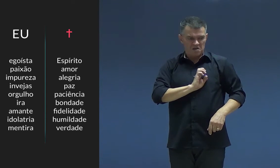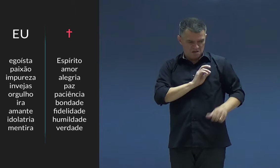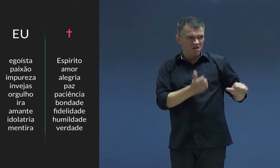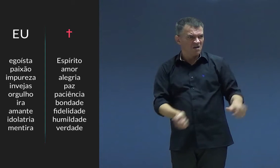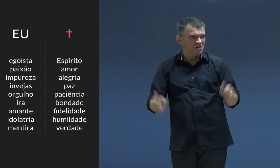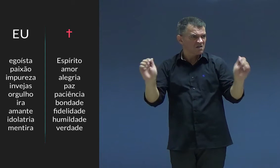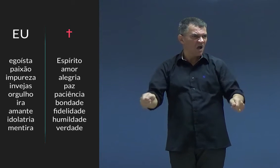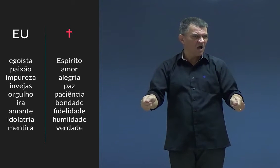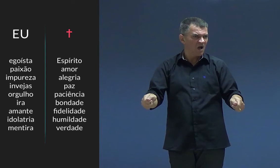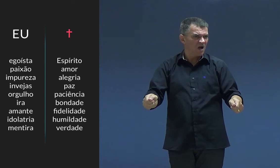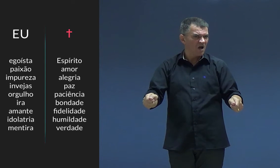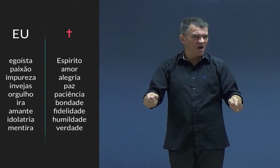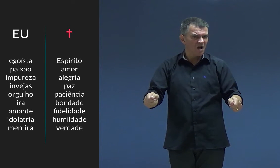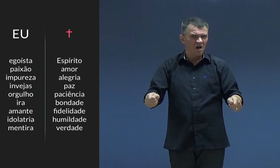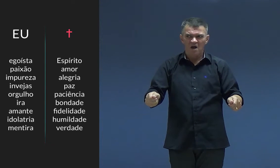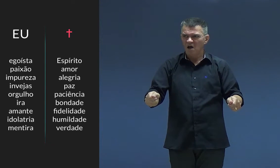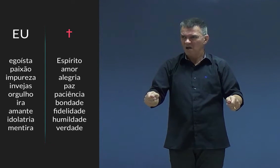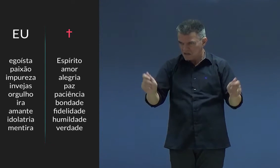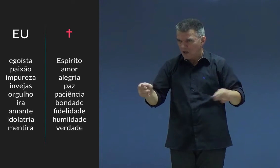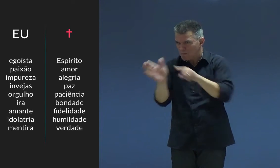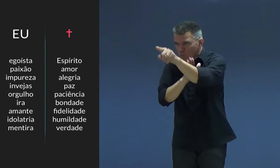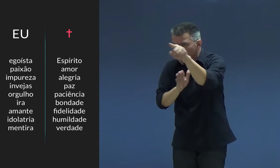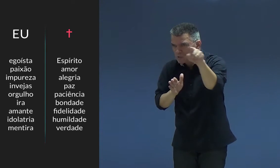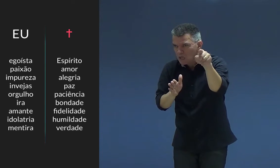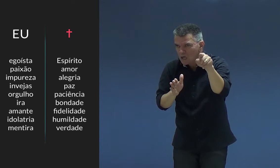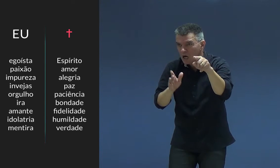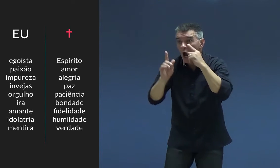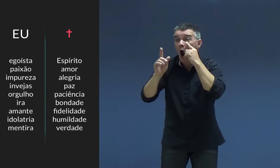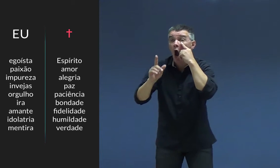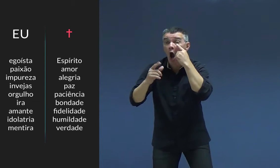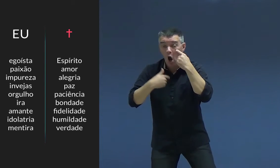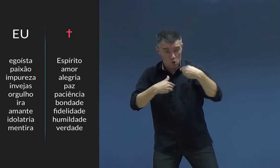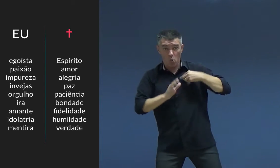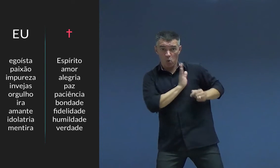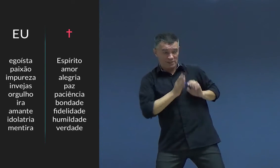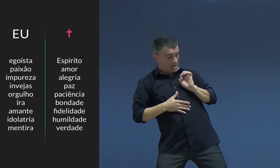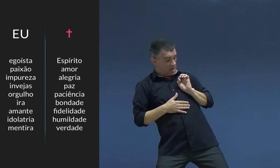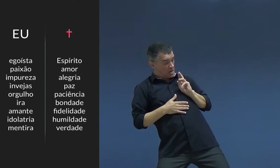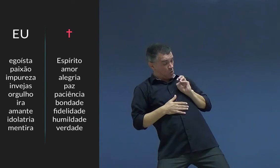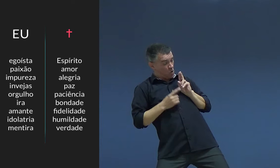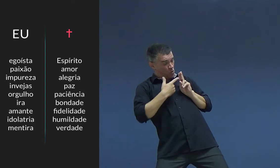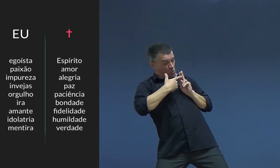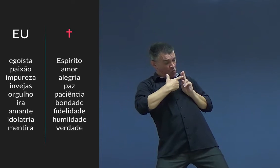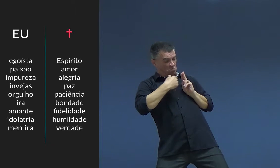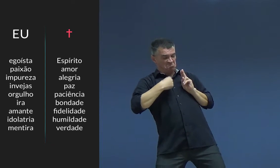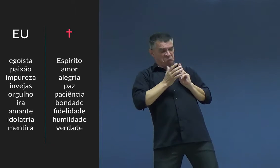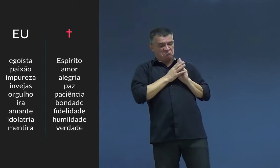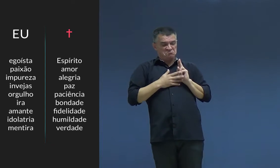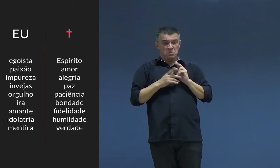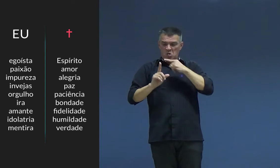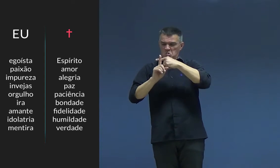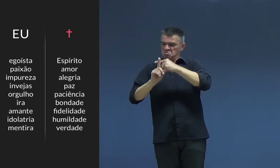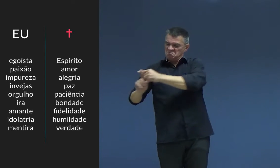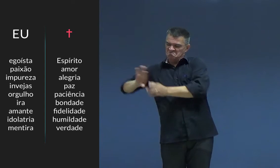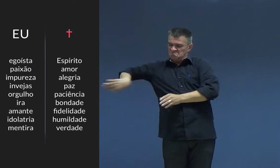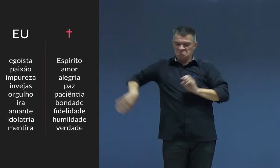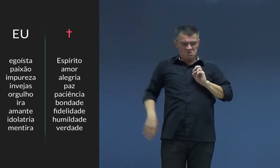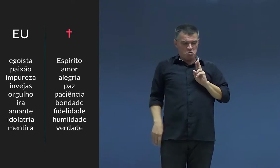sou batizado, dá para continuar o eu ali? Estou perguntando. Olha aqui, ó. O meu coração, o eu, ele está aqui. A cruz